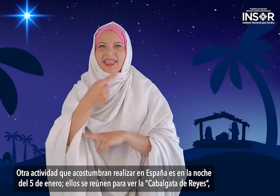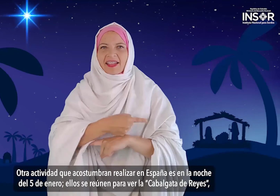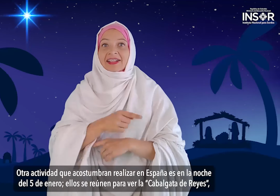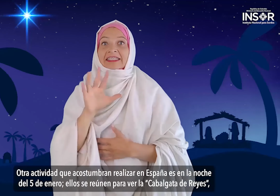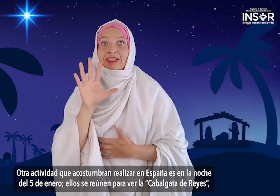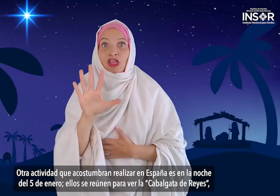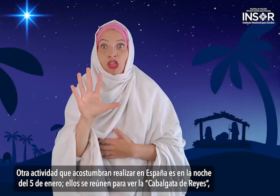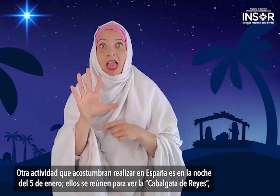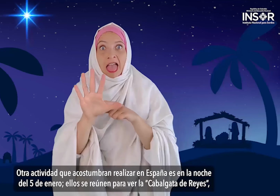5 de enero.